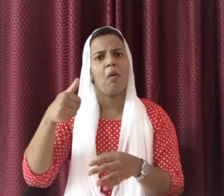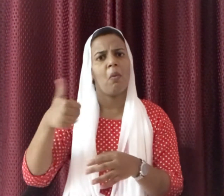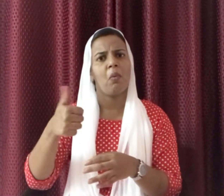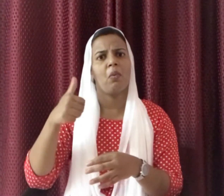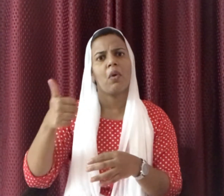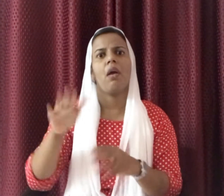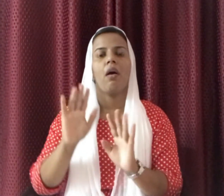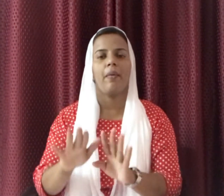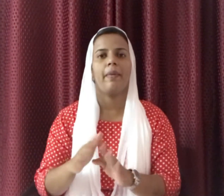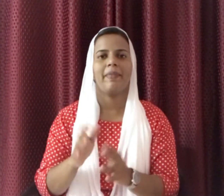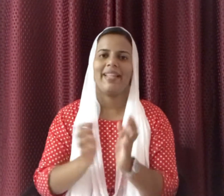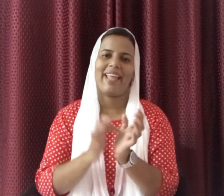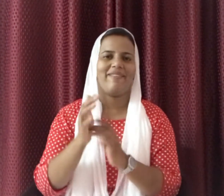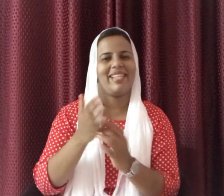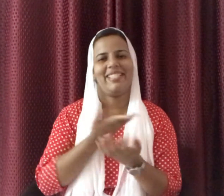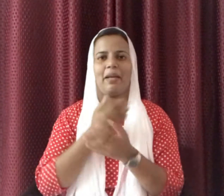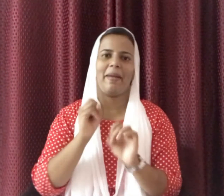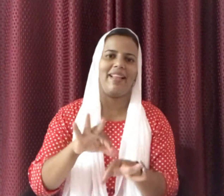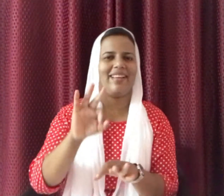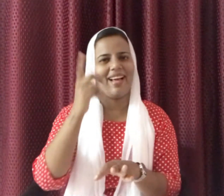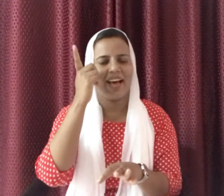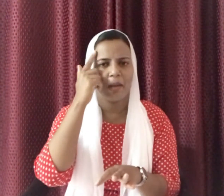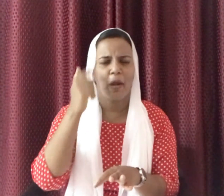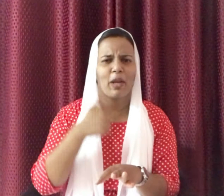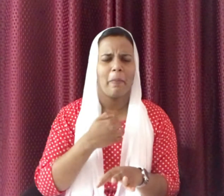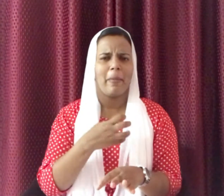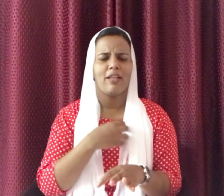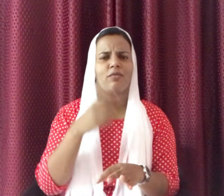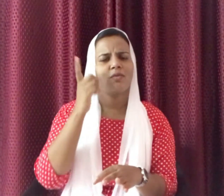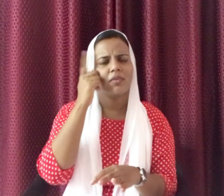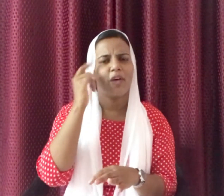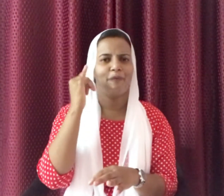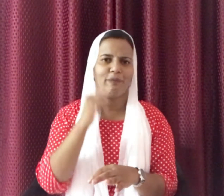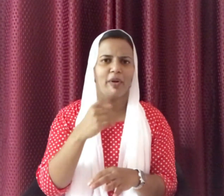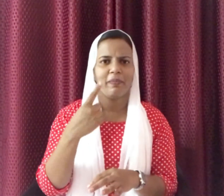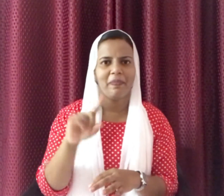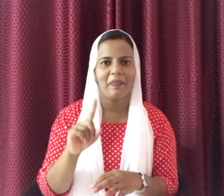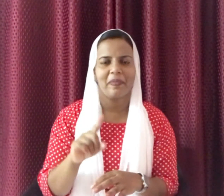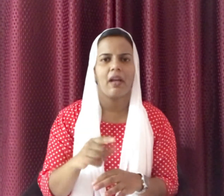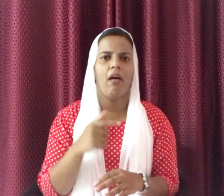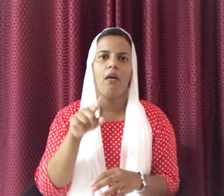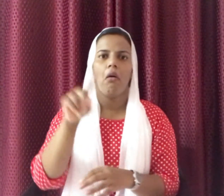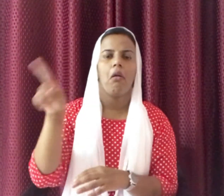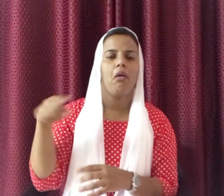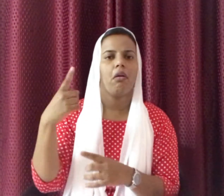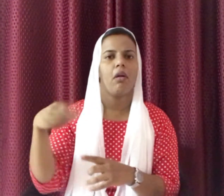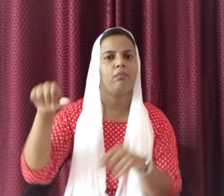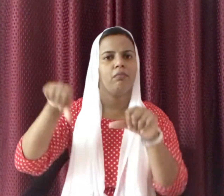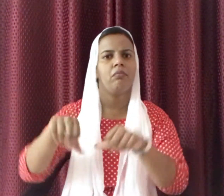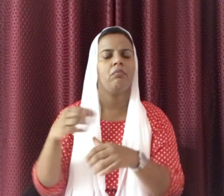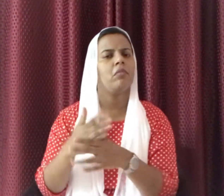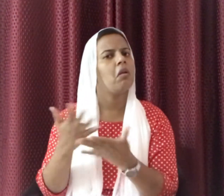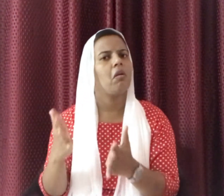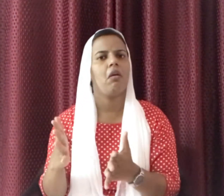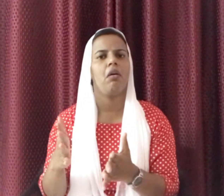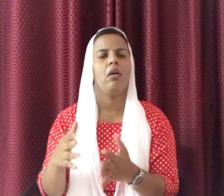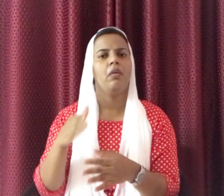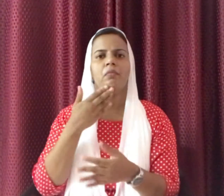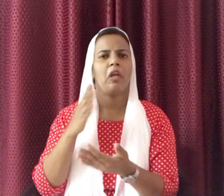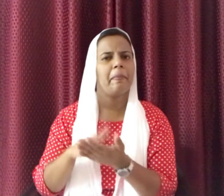ശരിക്കും പറഞ്ഞാൽ ദൈവഹിതമല്ലെന്ന് നിങ്ങൾക്കറിയാം. പക്ഷേ നമ്മുടെ മനസ്സിൽ ഒരു ചിന്ത വരും, കണ്ടോ അവരൊക്കെ അങ്ങനെ ചെയ്യുന്നു, അവർക്ക് ആർക്കും ഒരു കുഴപ്പവുമില്ല, അവരൊക്കെ